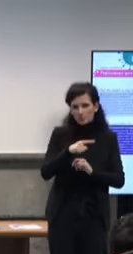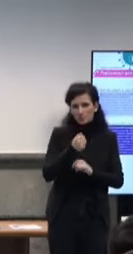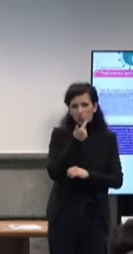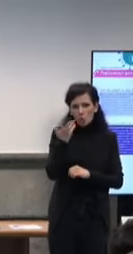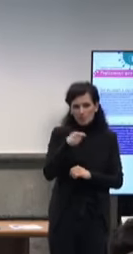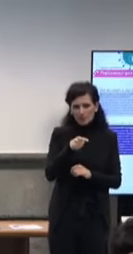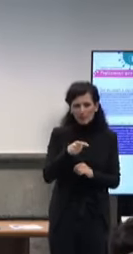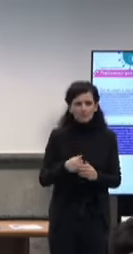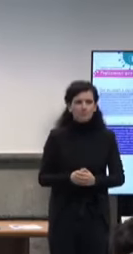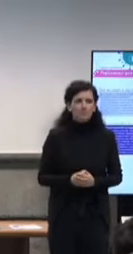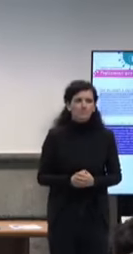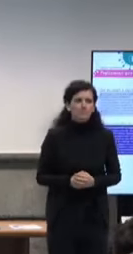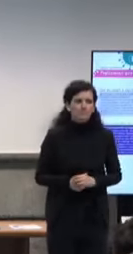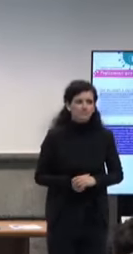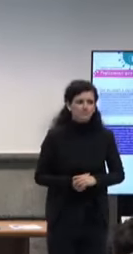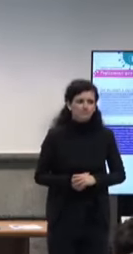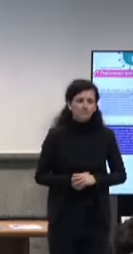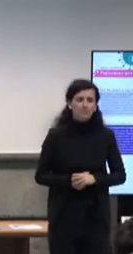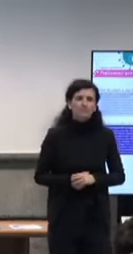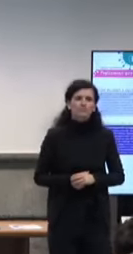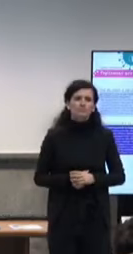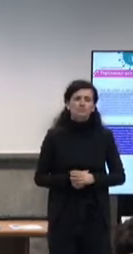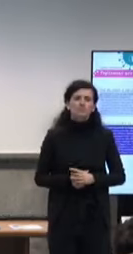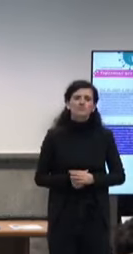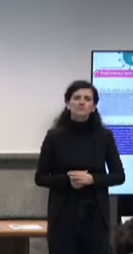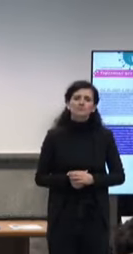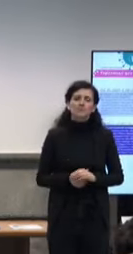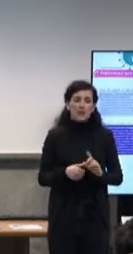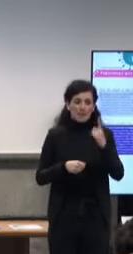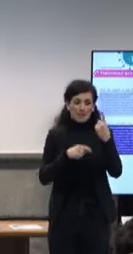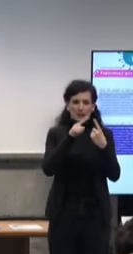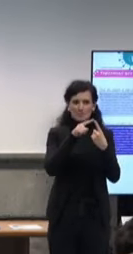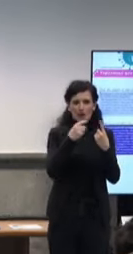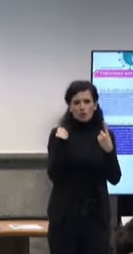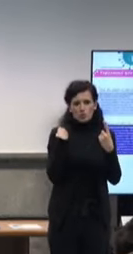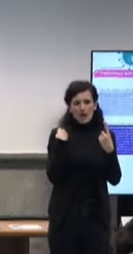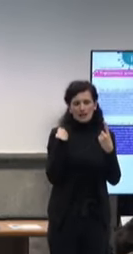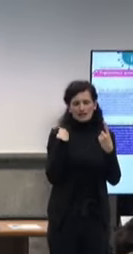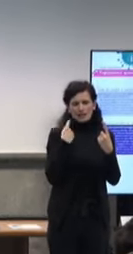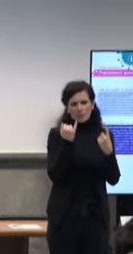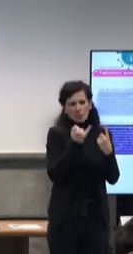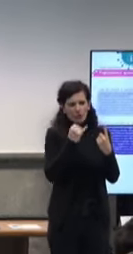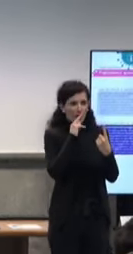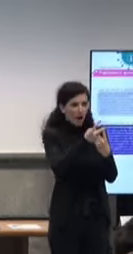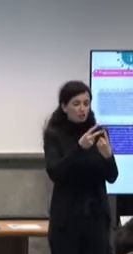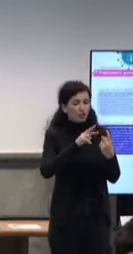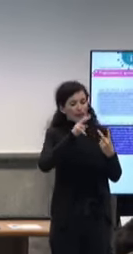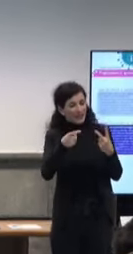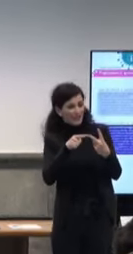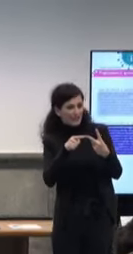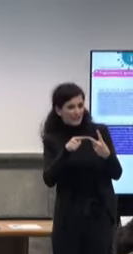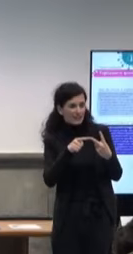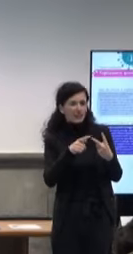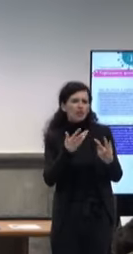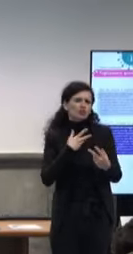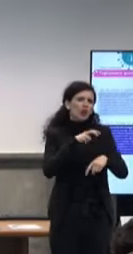allora forse la prima domanda è più facile rispondere alle altre due in parte abbiamo già risposto prima che ho da una risposta ma c'è